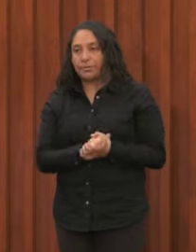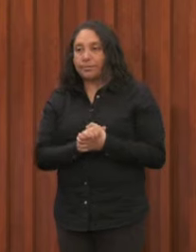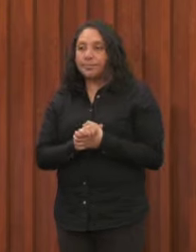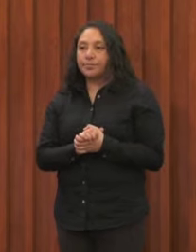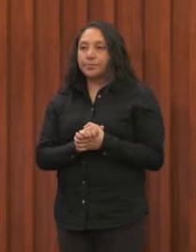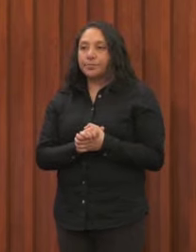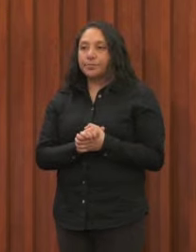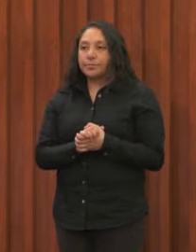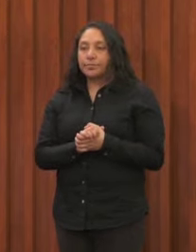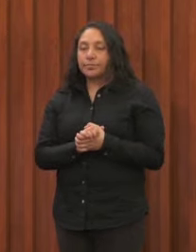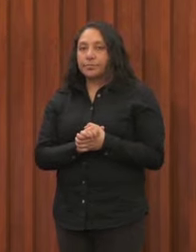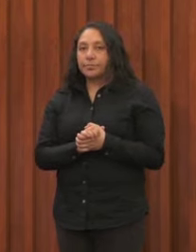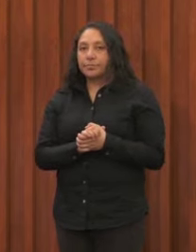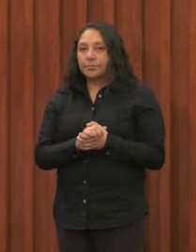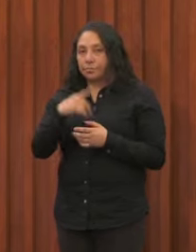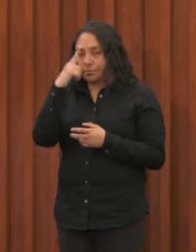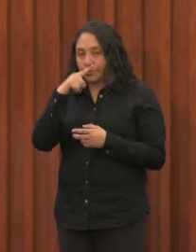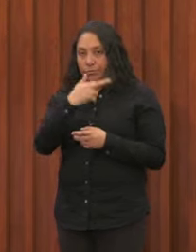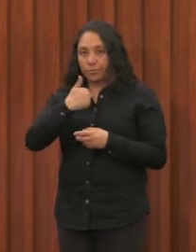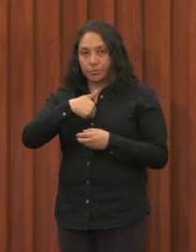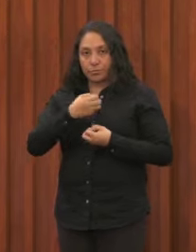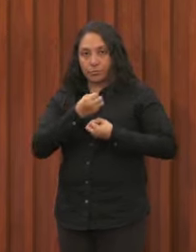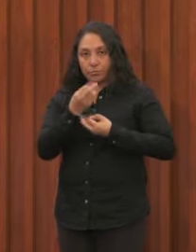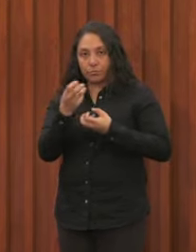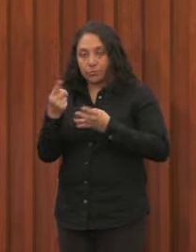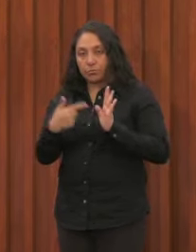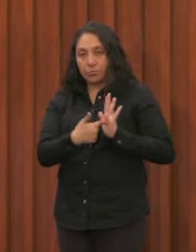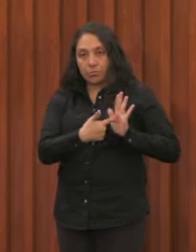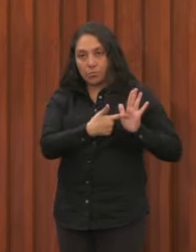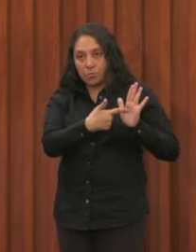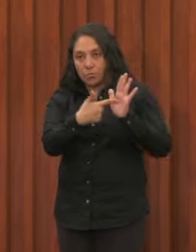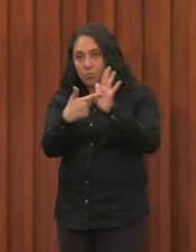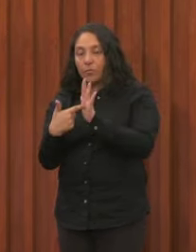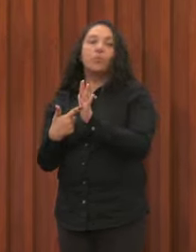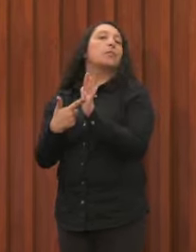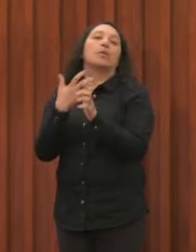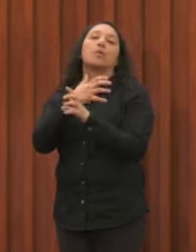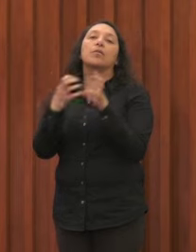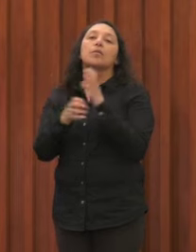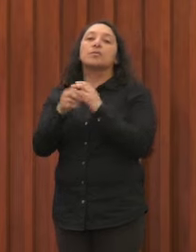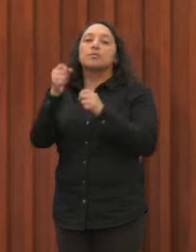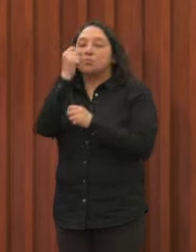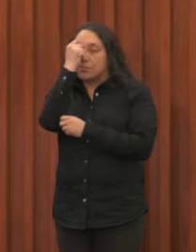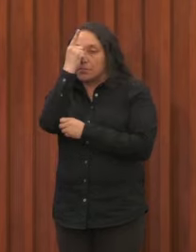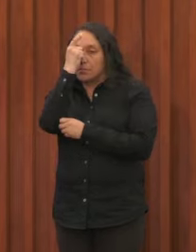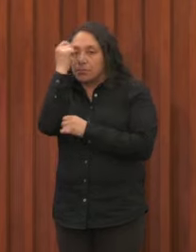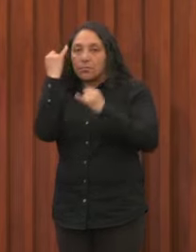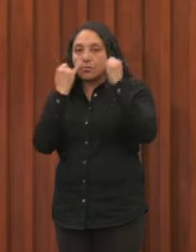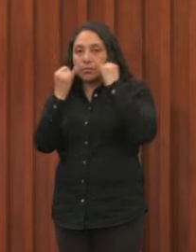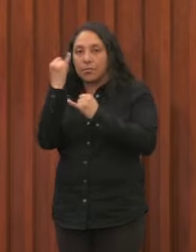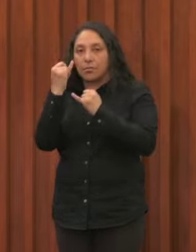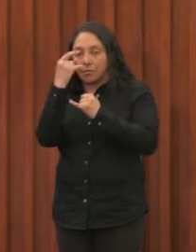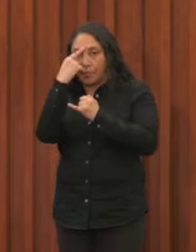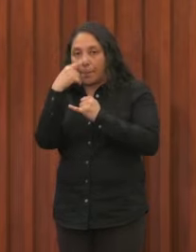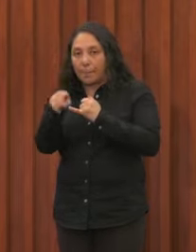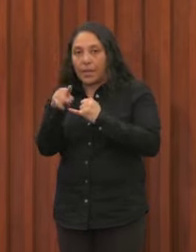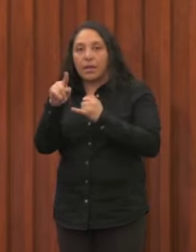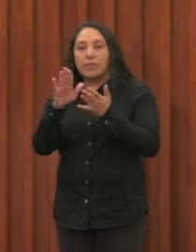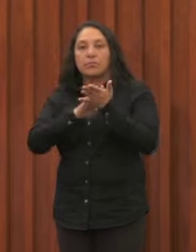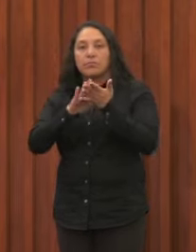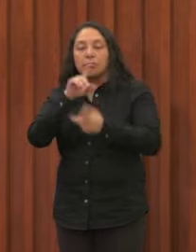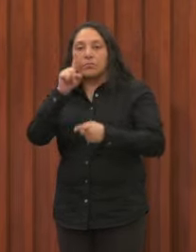y con el fin de contribuir a la visibilización de experiencias novedosas y propositivas que contribuyan a la denominación de todas las formas de